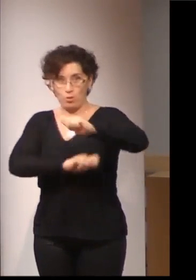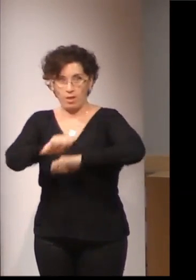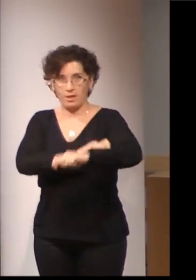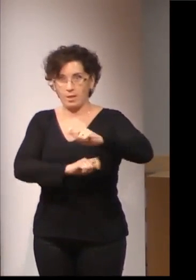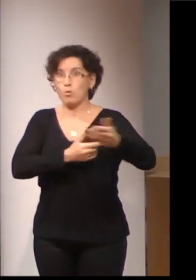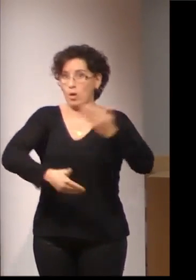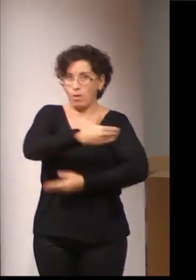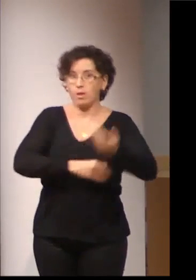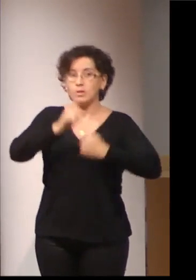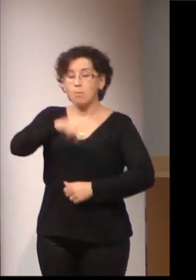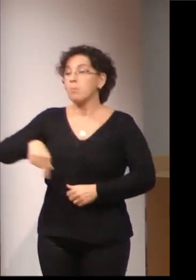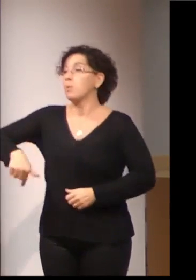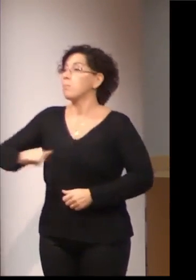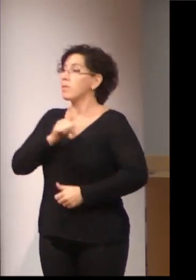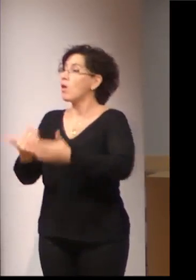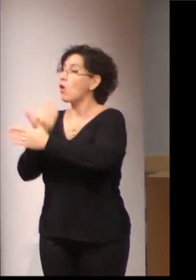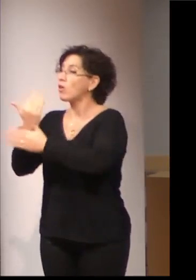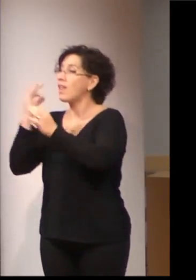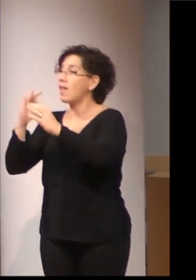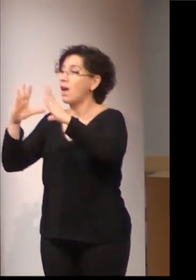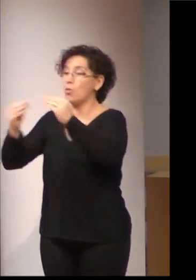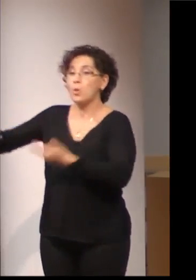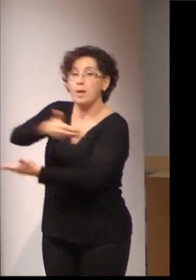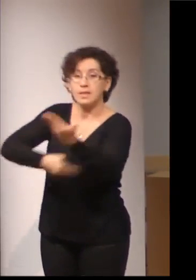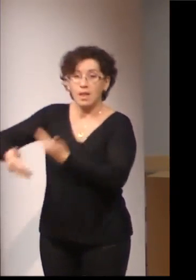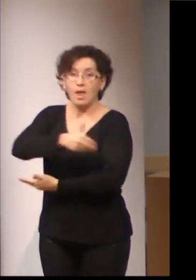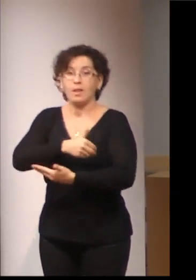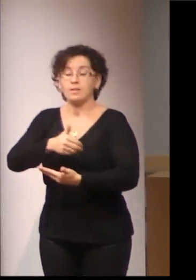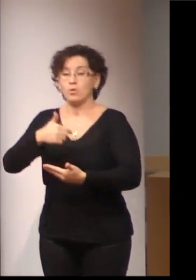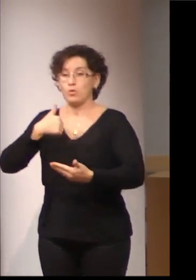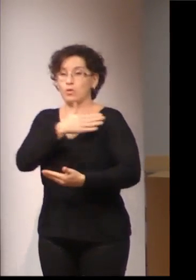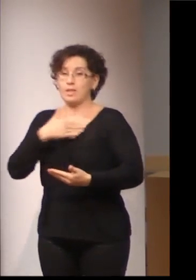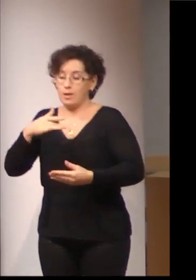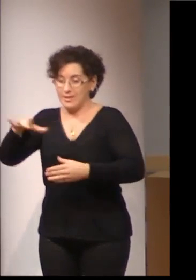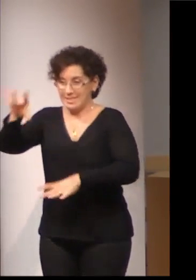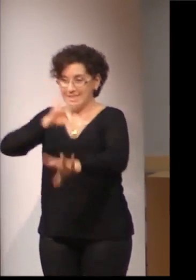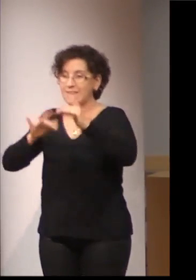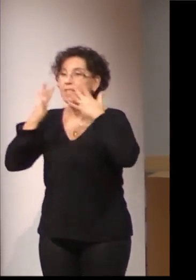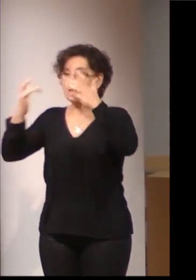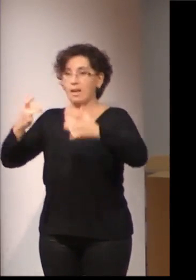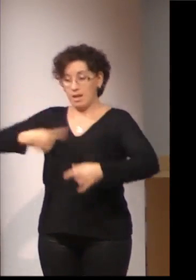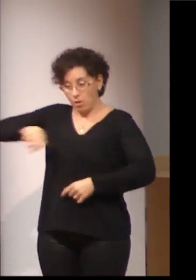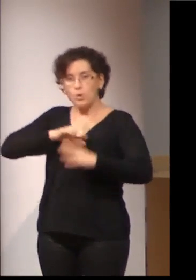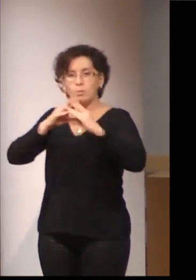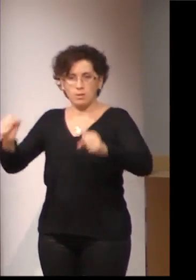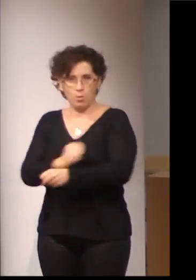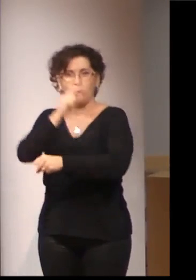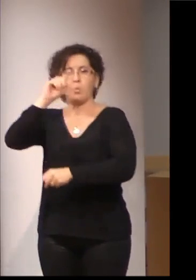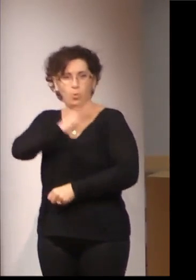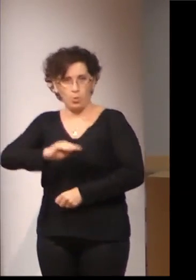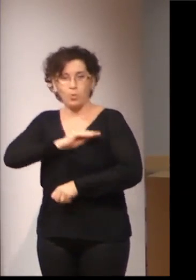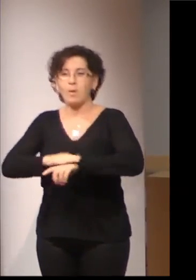jornada de intercambio entre universidades, pues quiero decir y destacar también las universidades. Hemos trabajado muchísimo en el